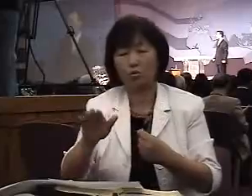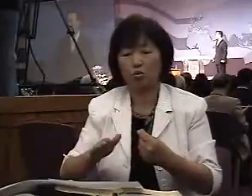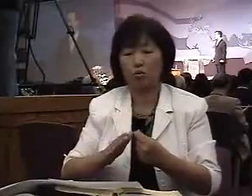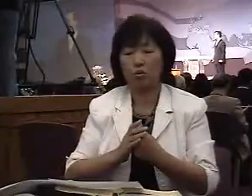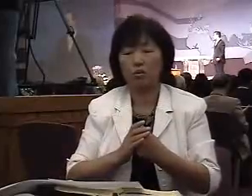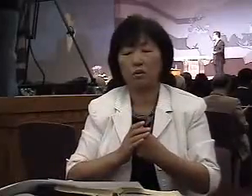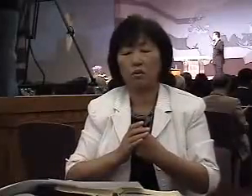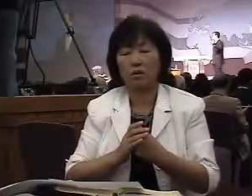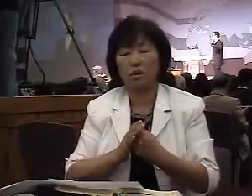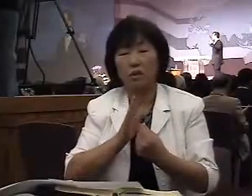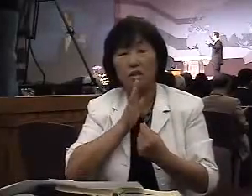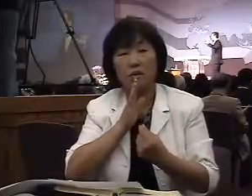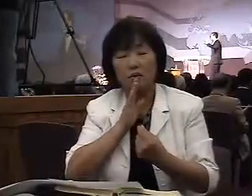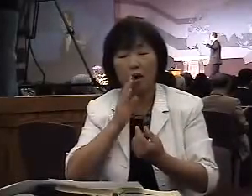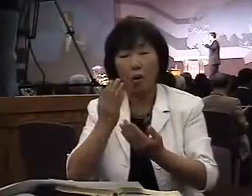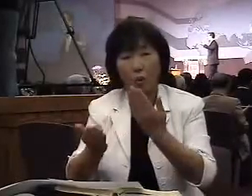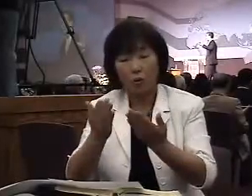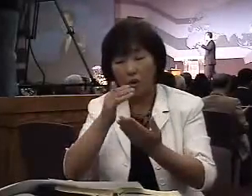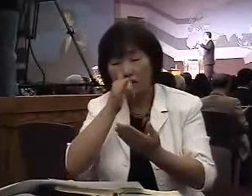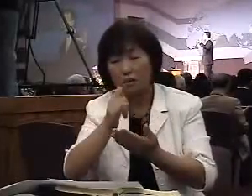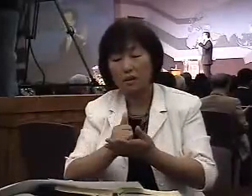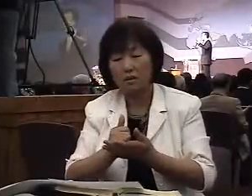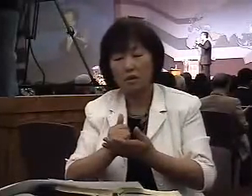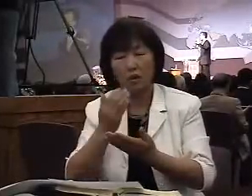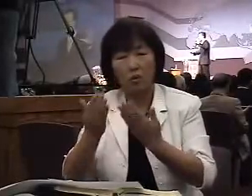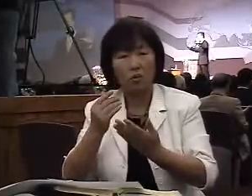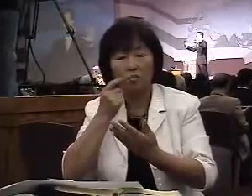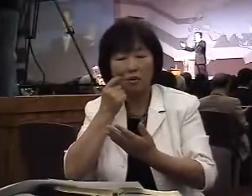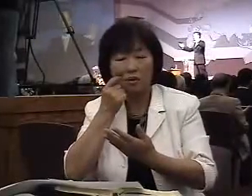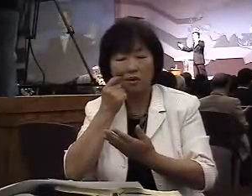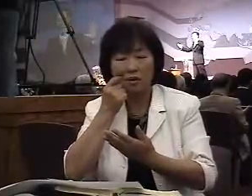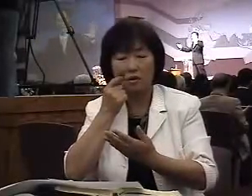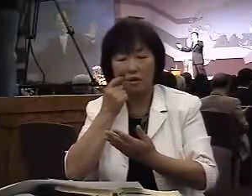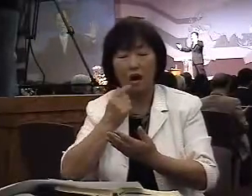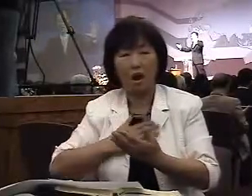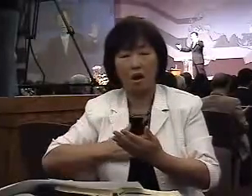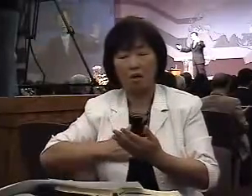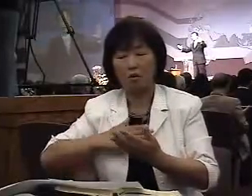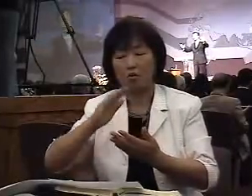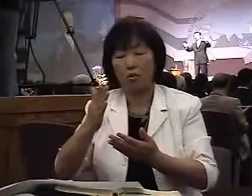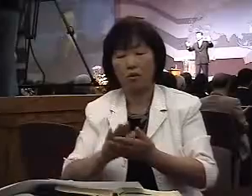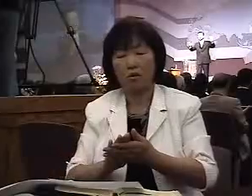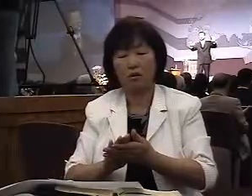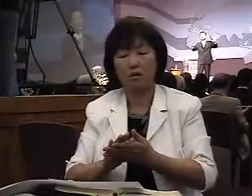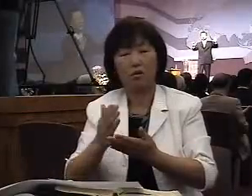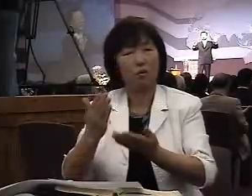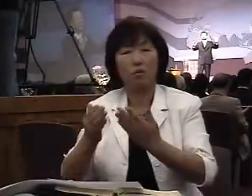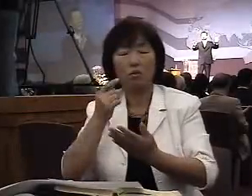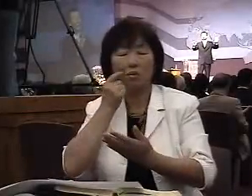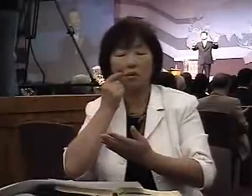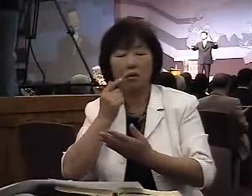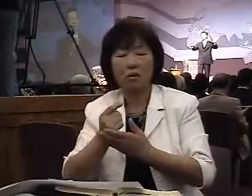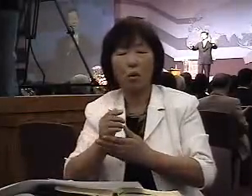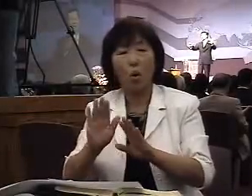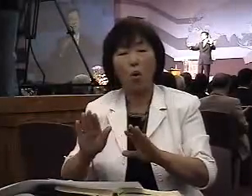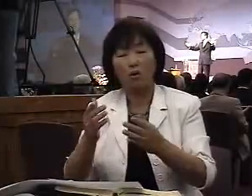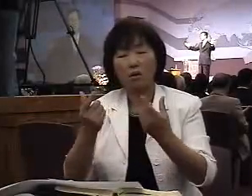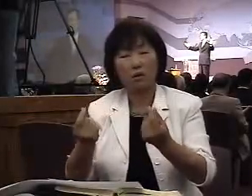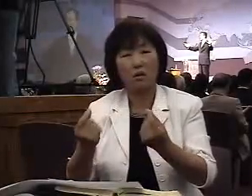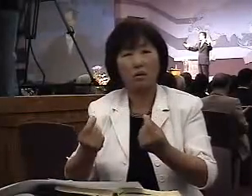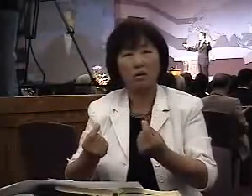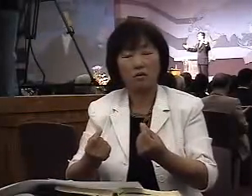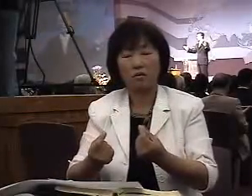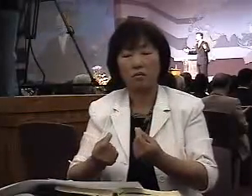우리가 정말 컨트롤할 수 있는 것과 컨트롤 못하는 것을 알아야 돼요. 컨트롤 못하는 것은